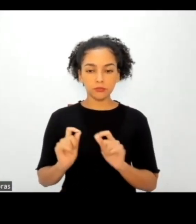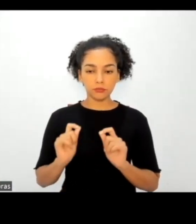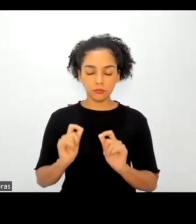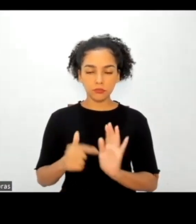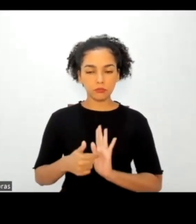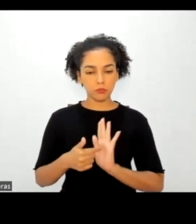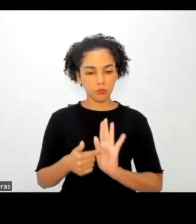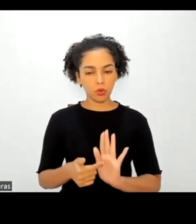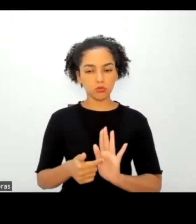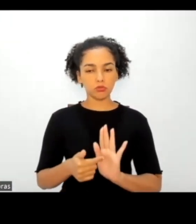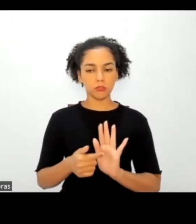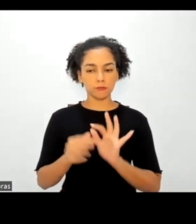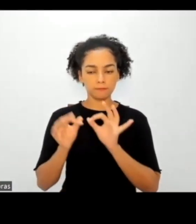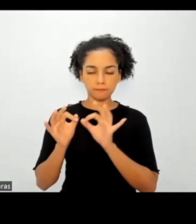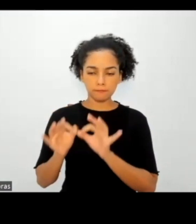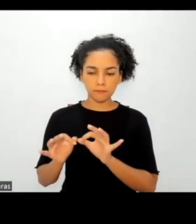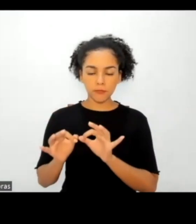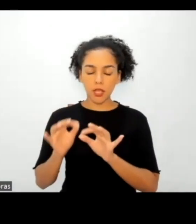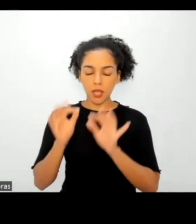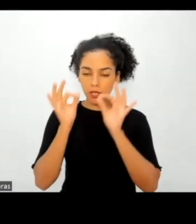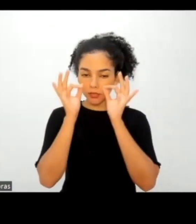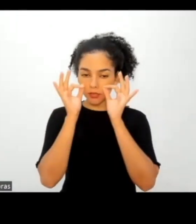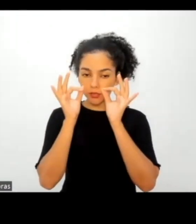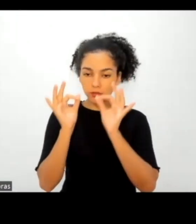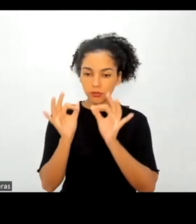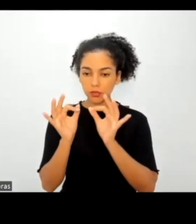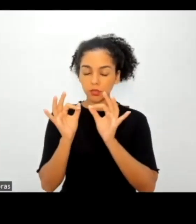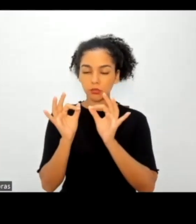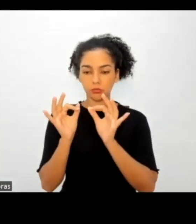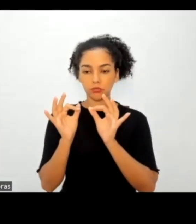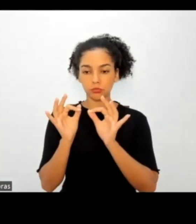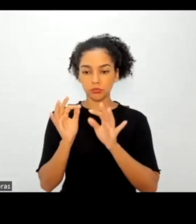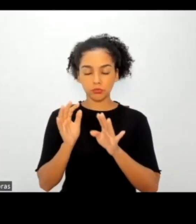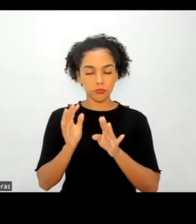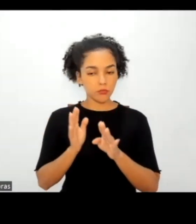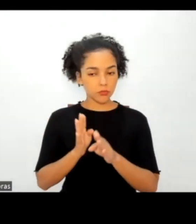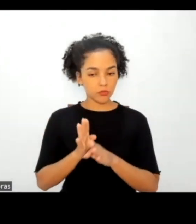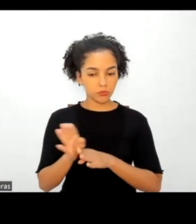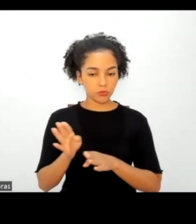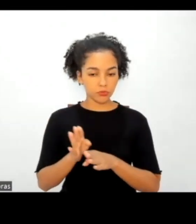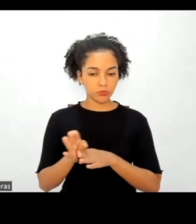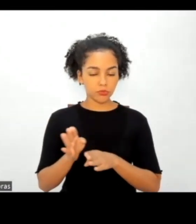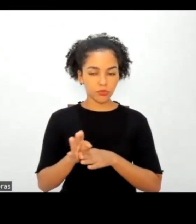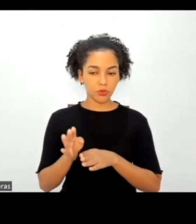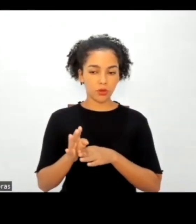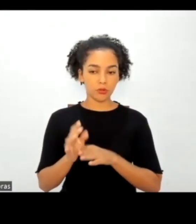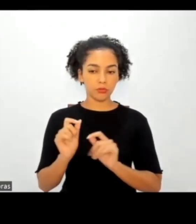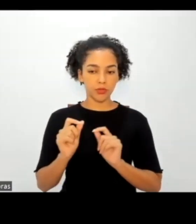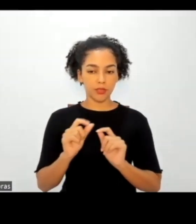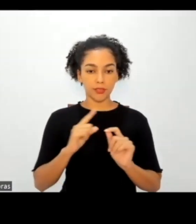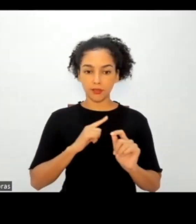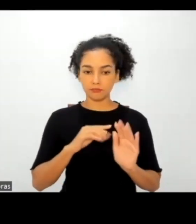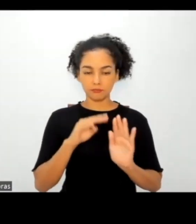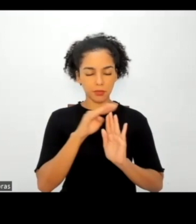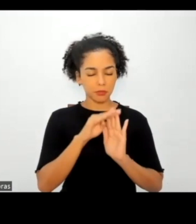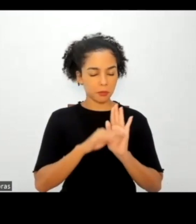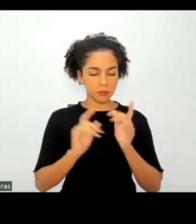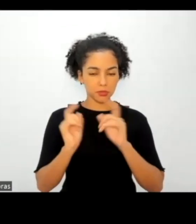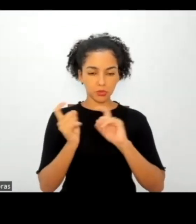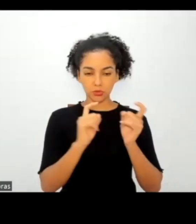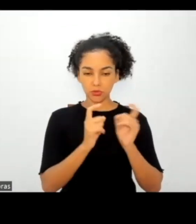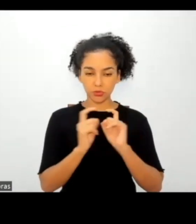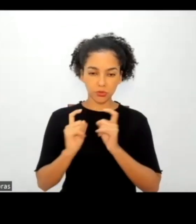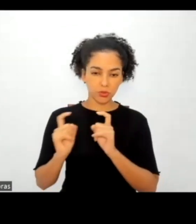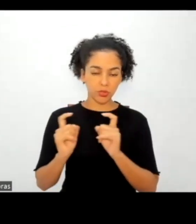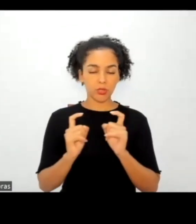coerência, né, e atenção, a discussões, né, que estão aí, né, na ordem do dia, né, a discussões e